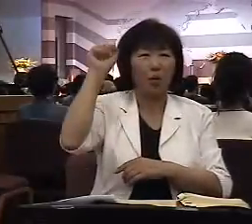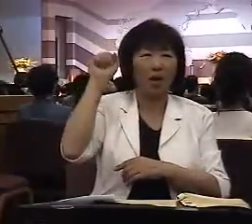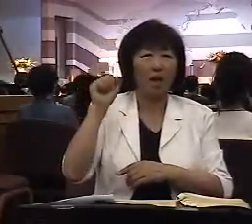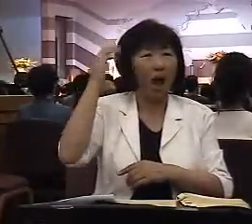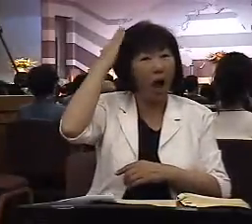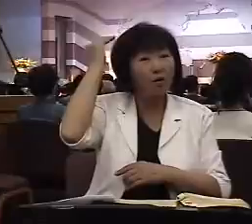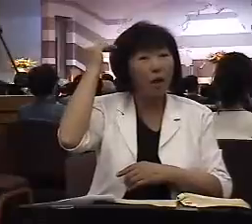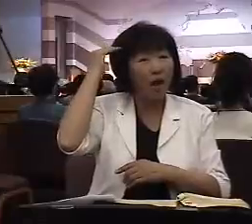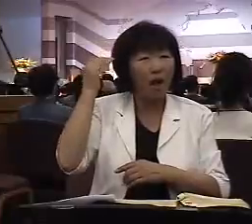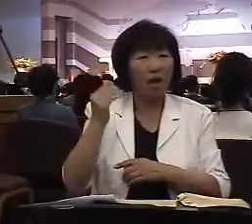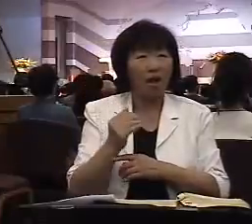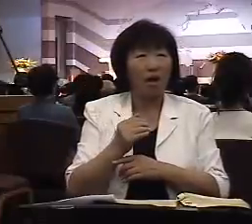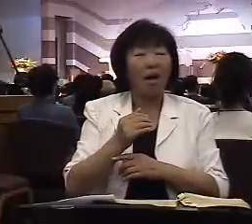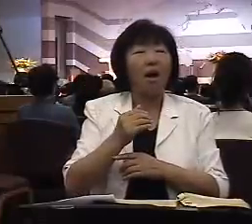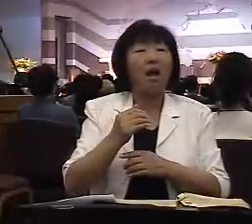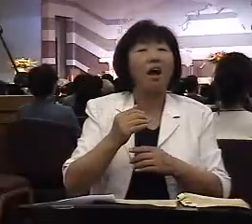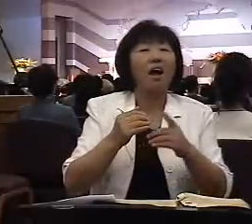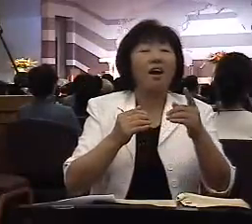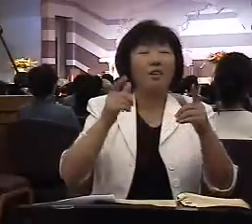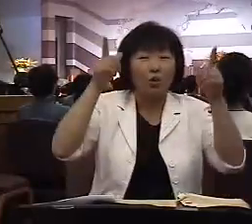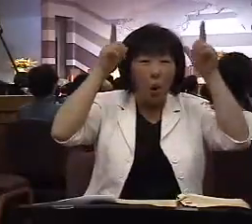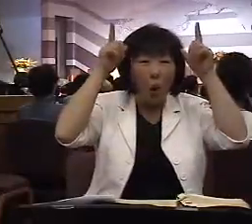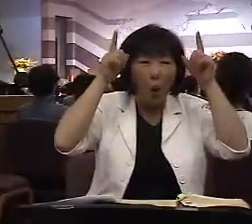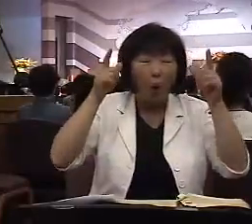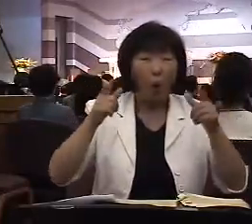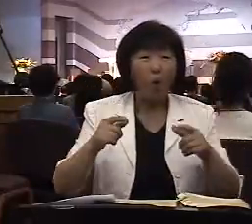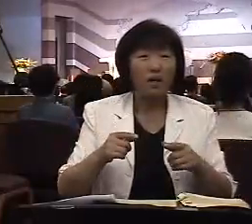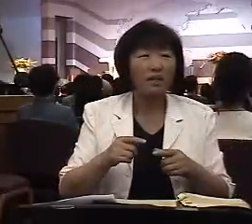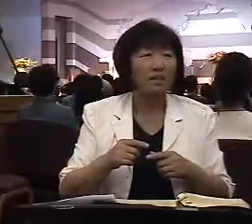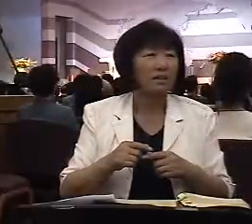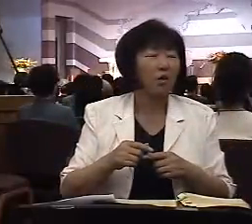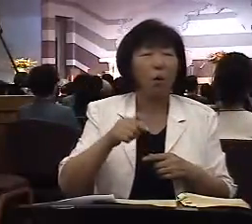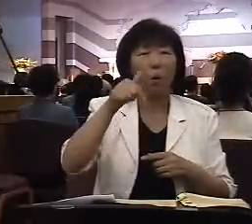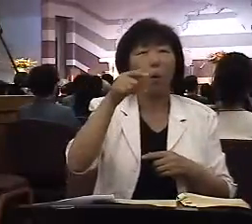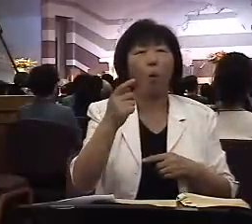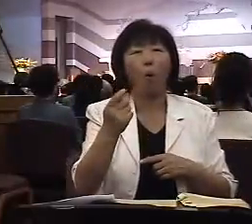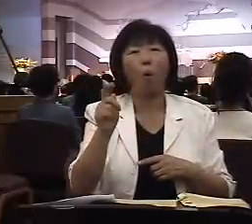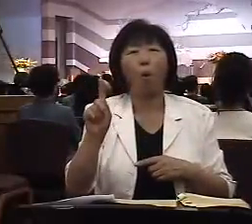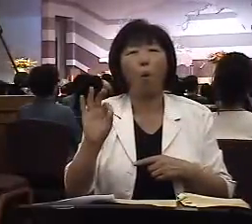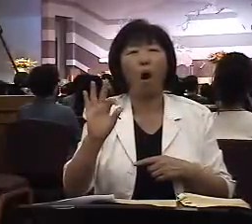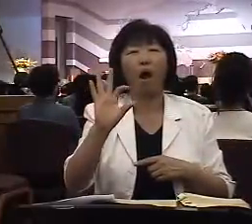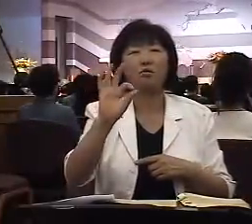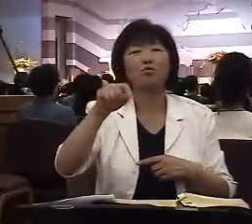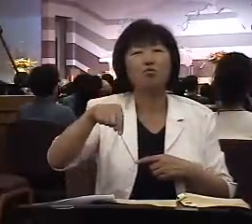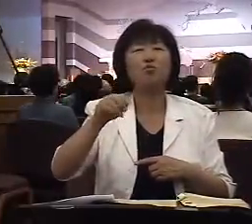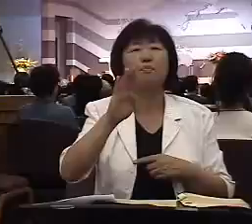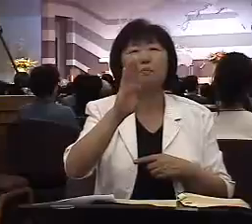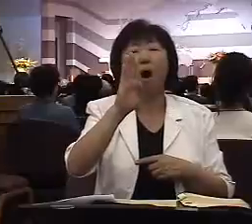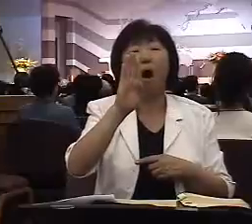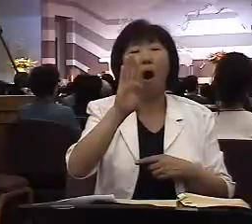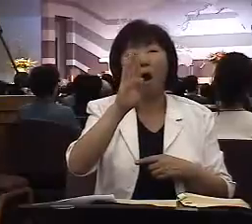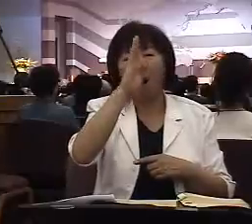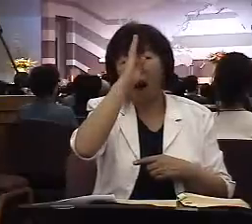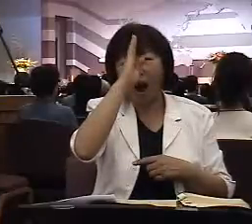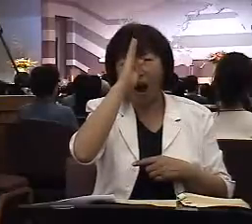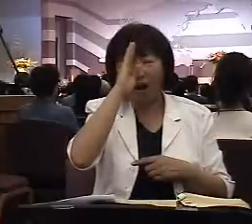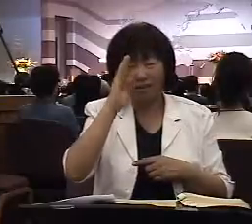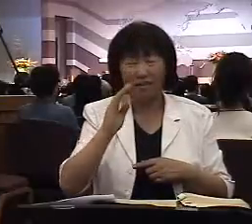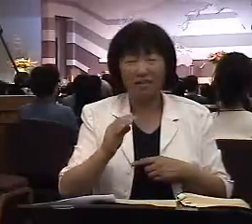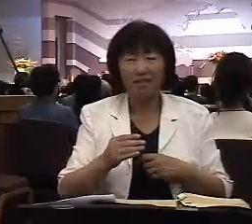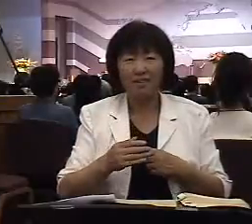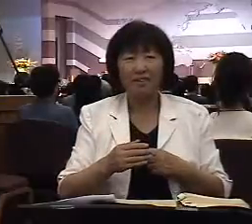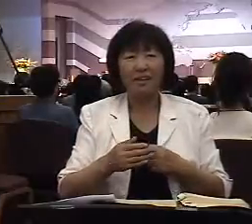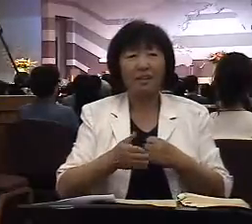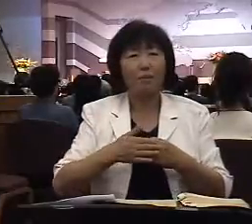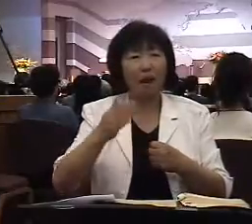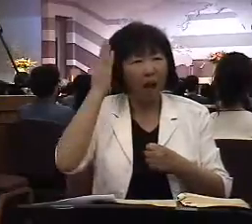지금 MB 정부가 뭐 괜찮다, 잘하고 있다, 그 얘기 아닙니다. 이 혼란스럽고 어떻게 보면 두려움으로 다가오는